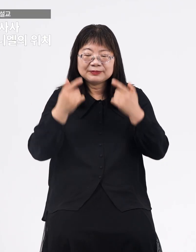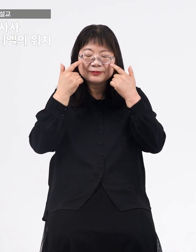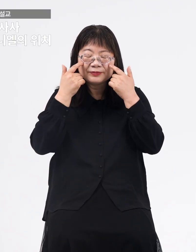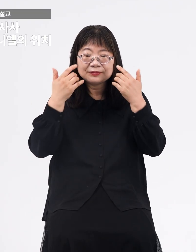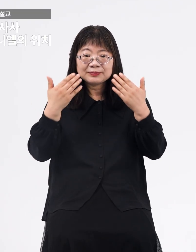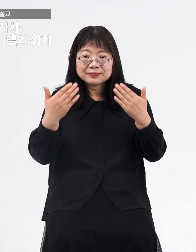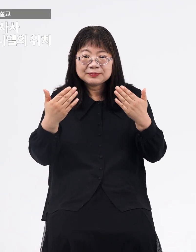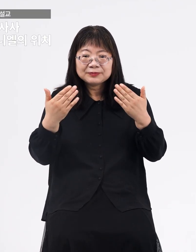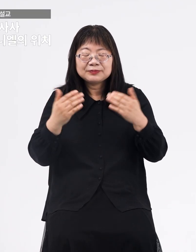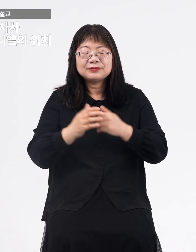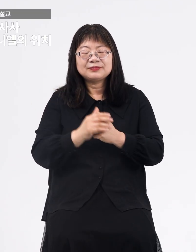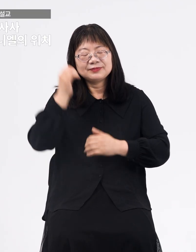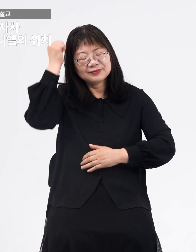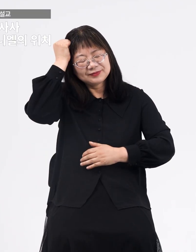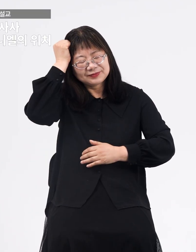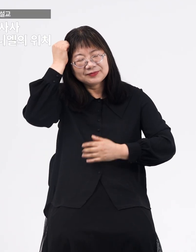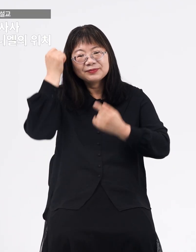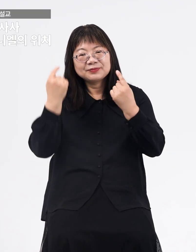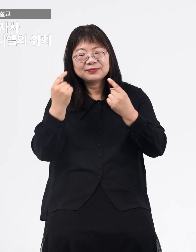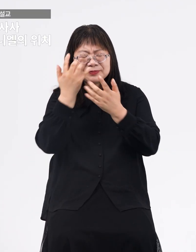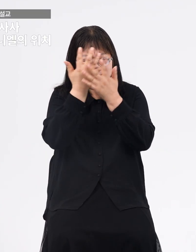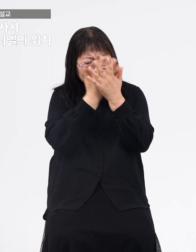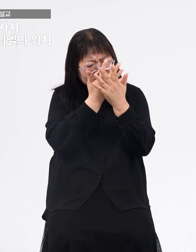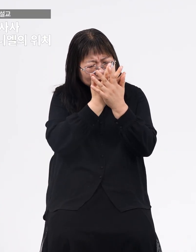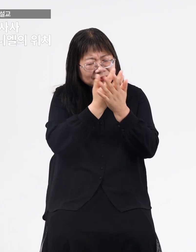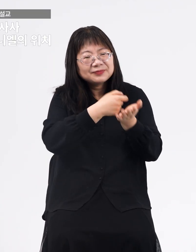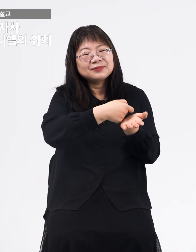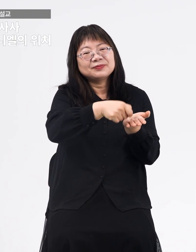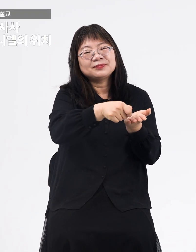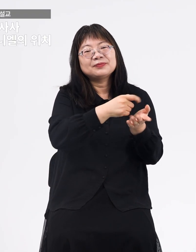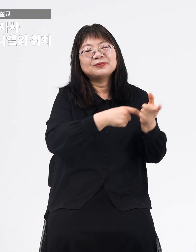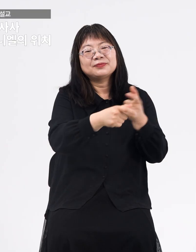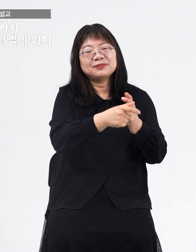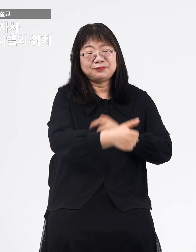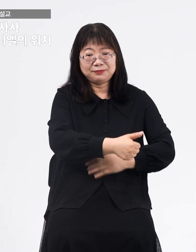선명한 기억보다 흐린 기록이 낫다.